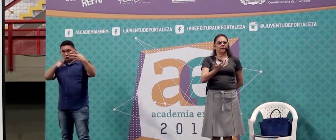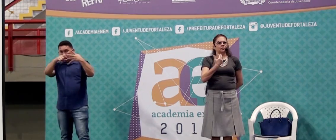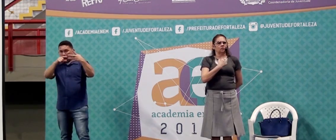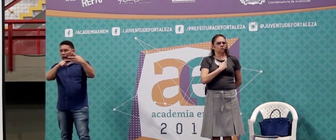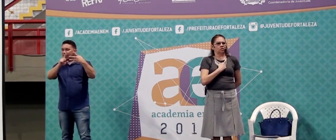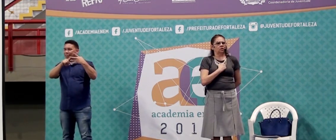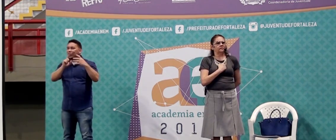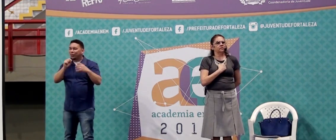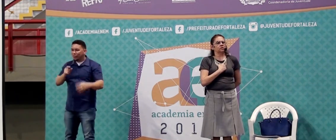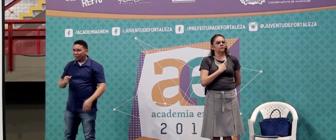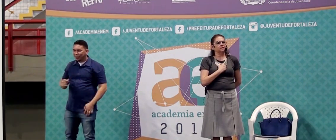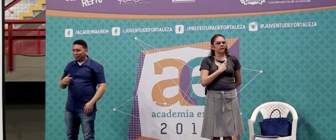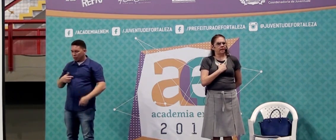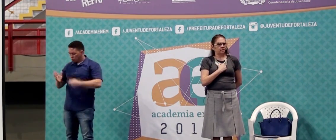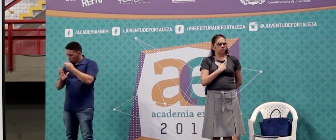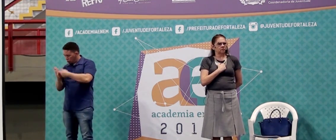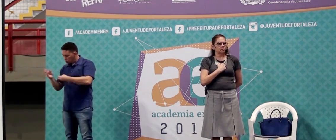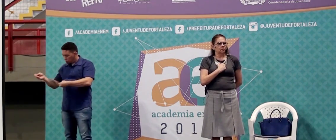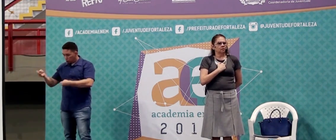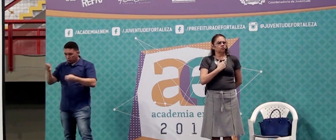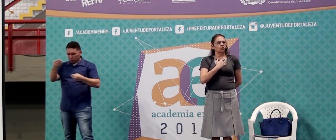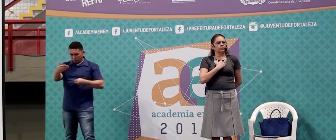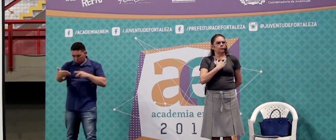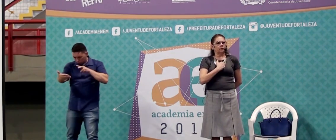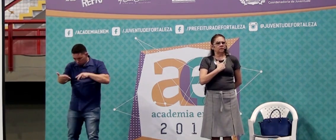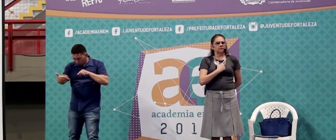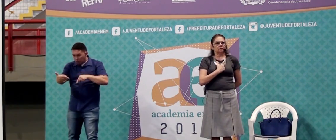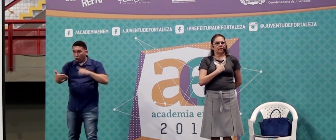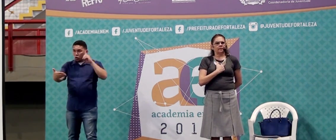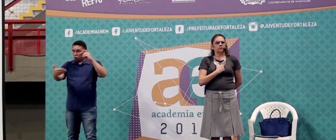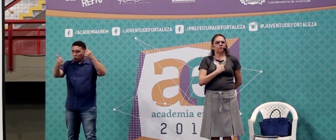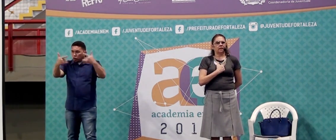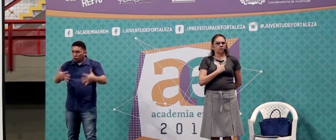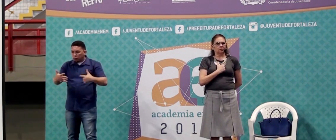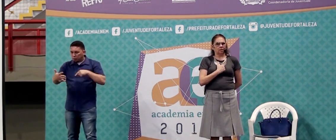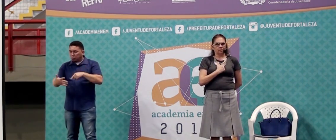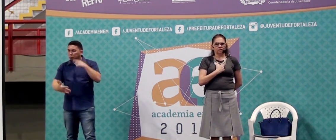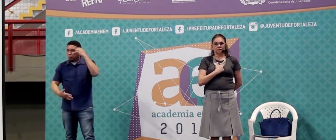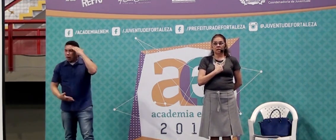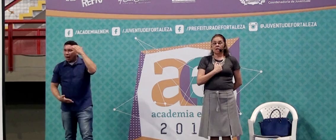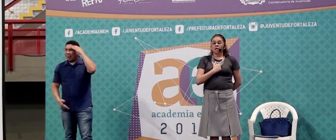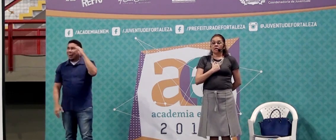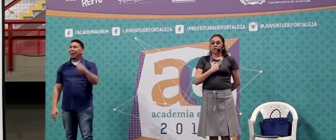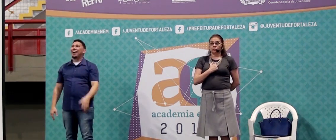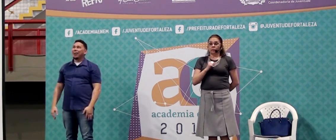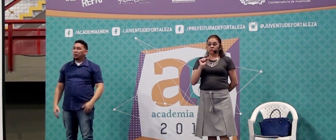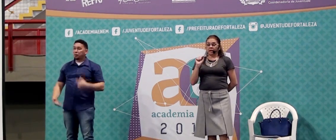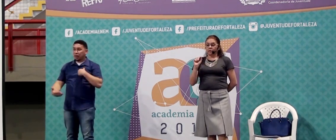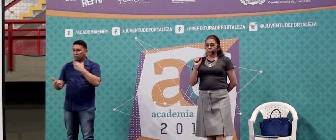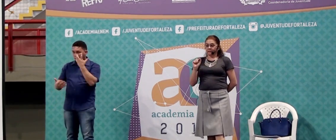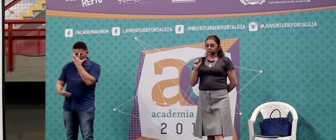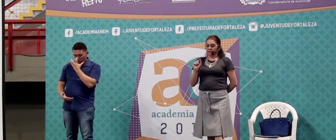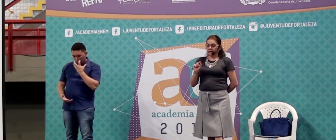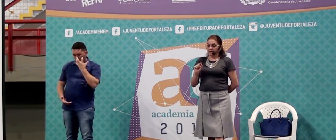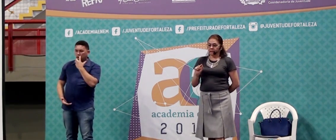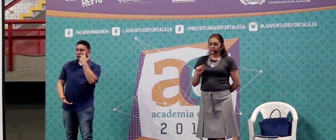convencer o leitor de que nós estamos certos sobre o posicionamento que adotamos. E eu botei uma dica aí: